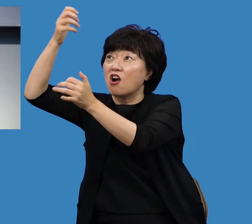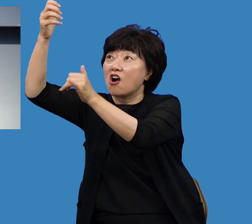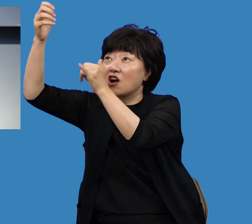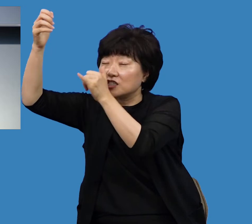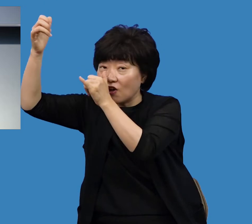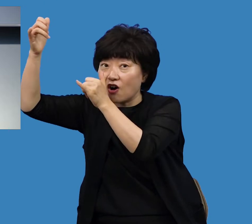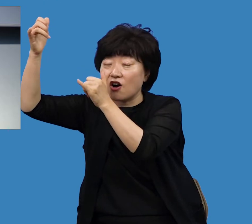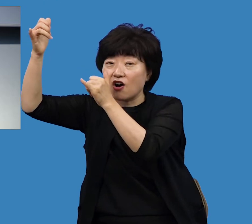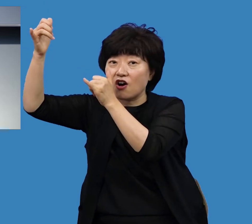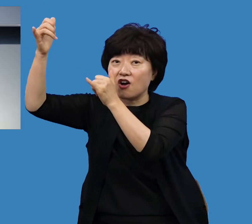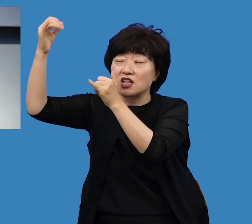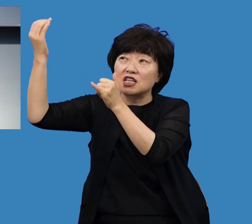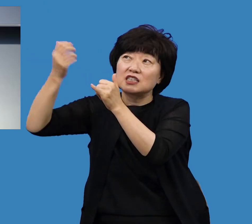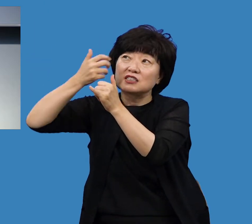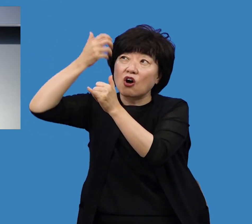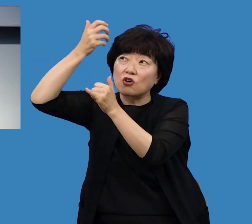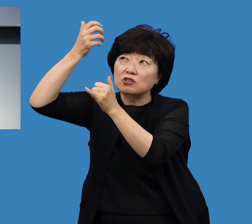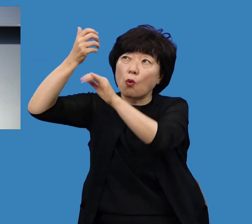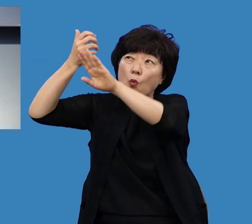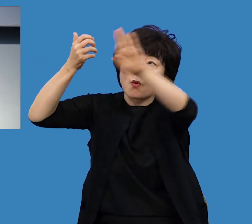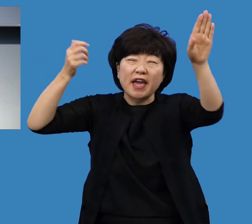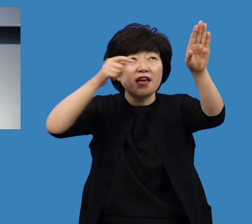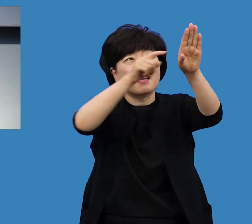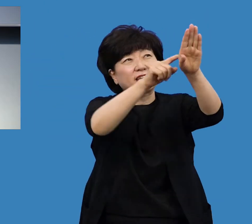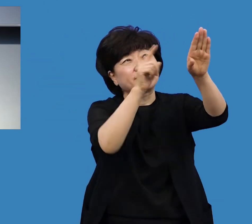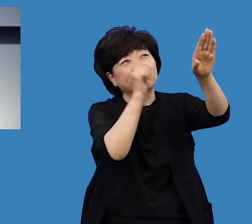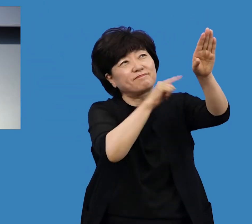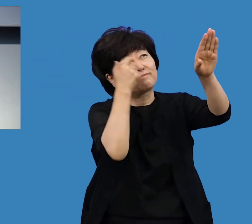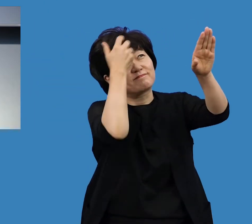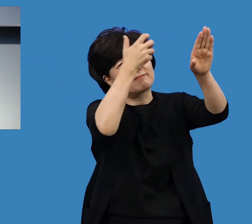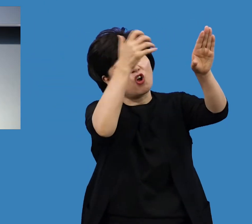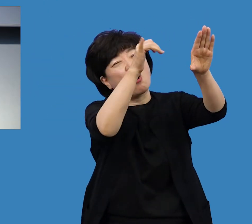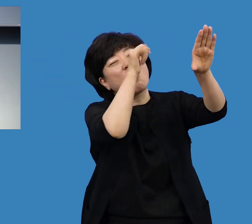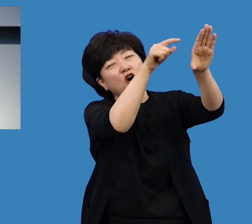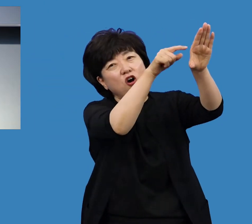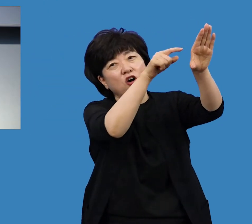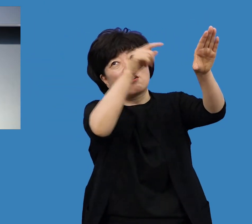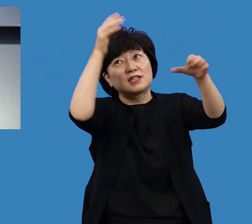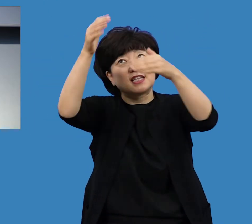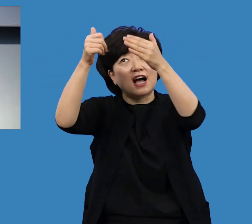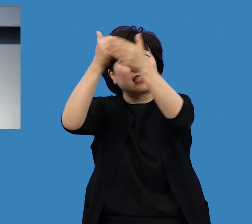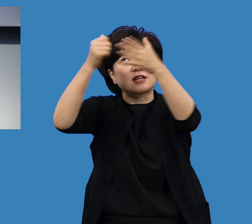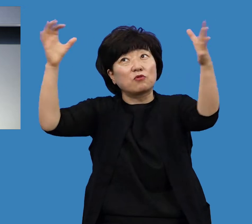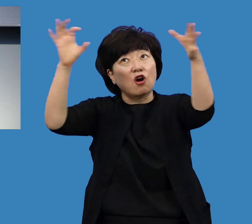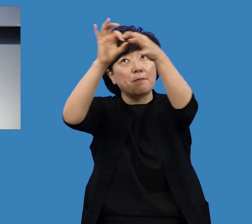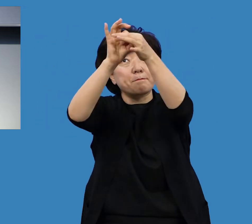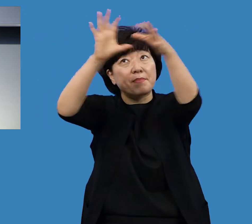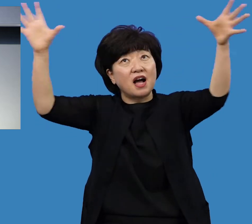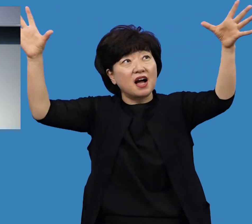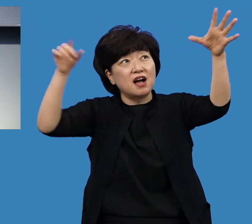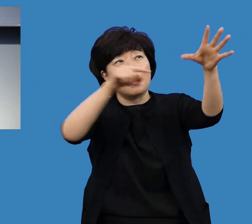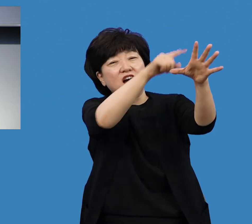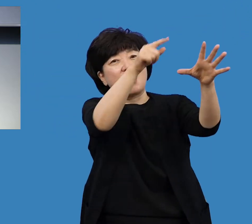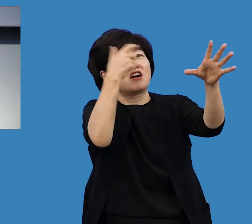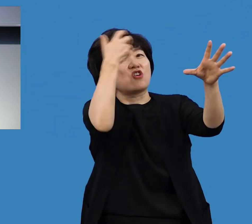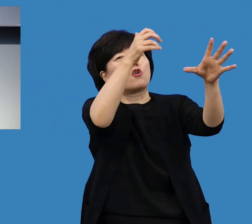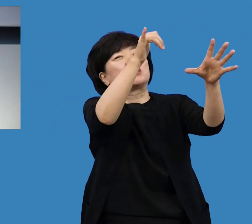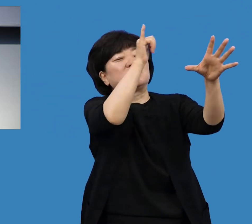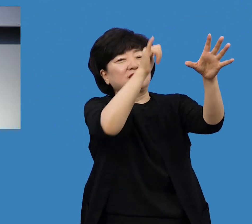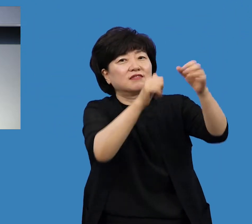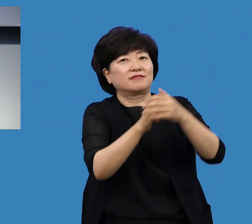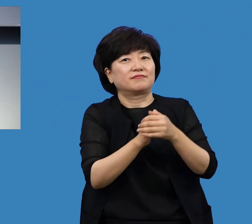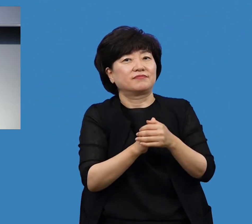것이 아니라 성령 이외의 영들이 있다는 거예요. 하나님께 속하지 않은 영이 있다는 거예요. 예, 여러 구절들을 오늘 살펴봤잖아요.